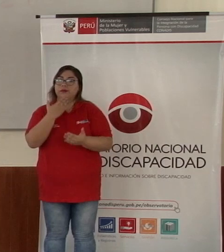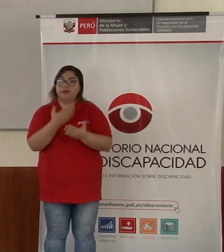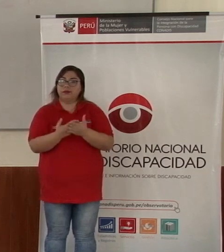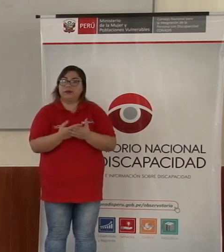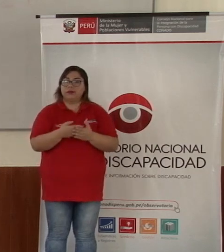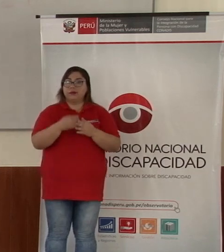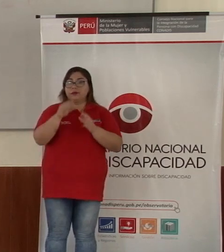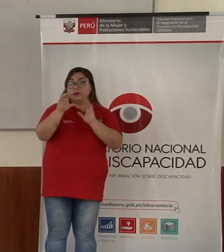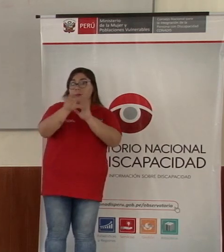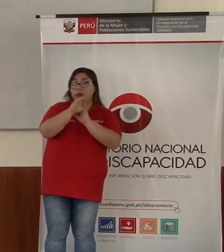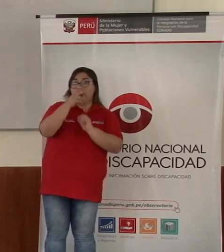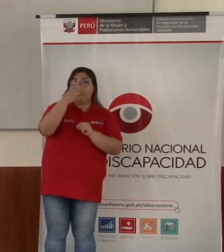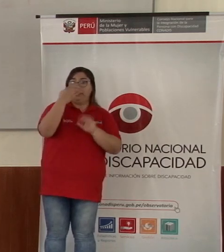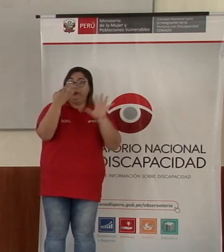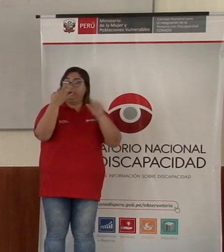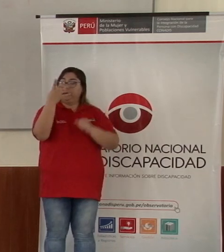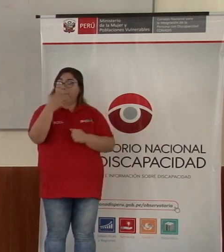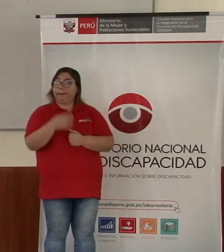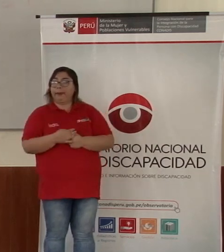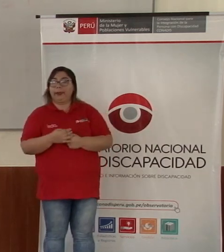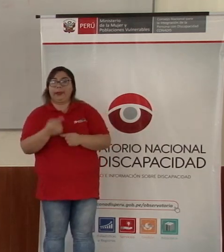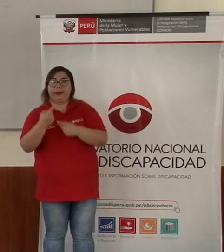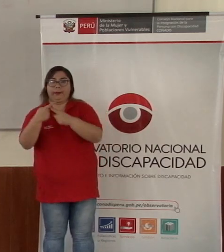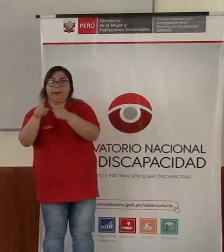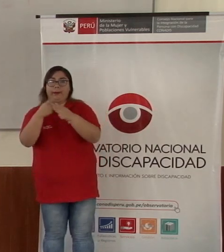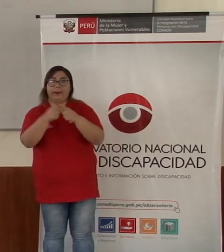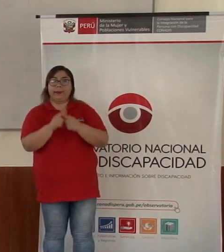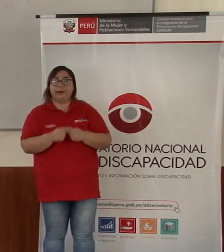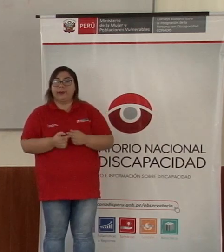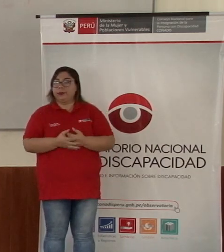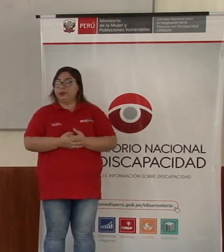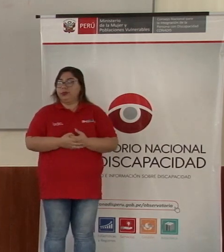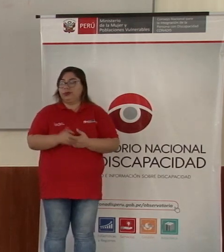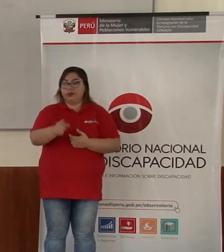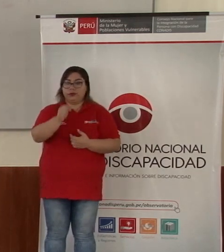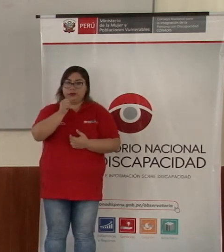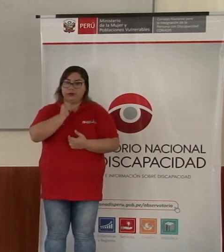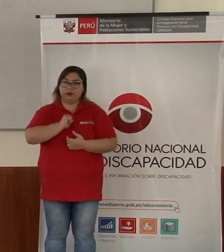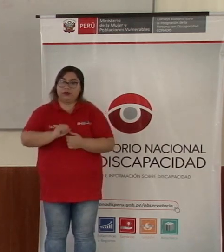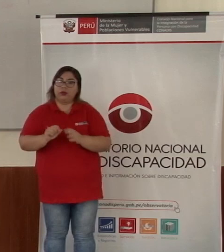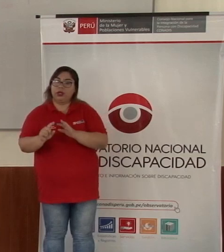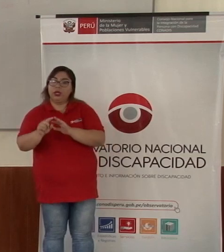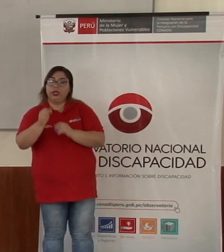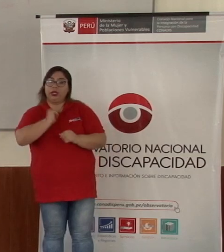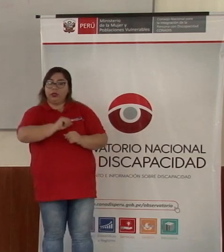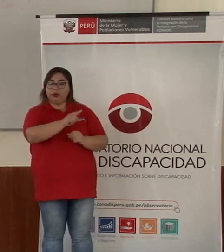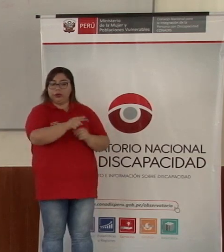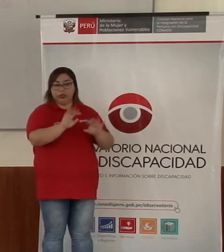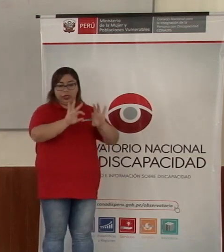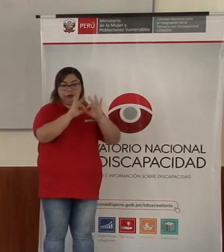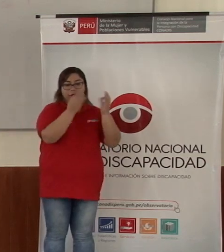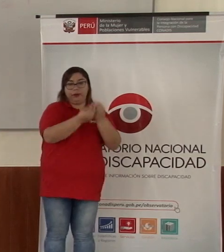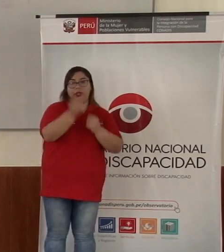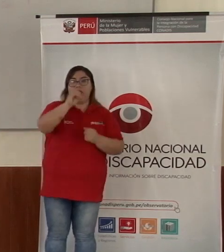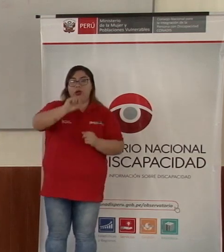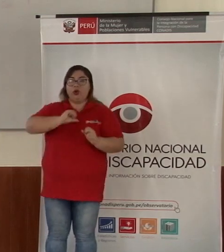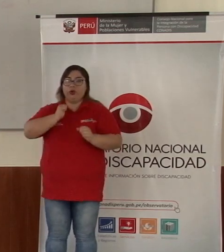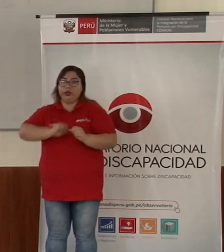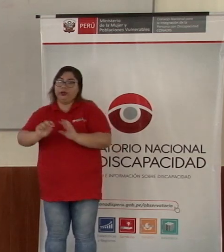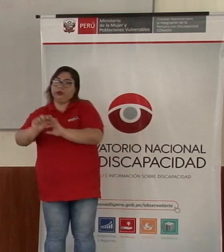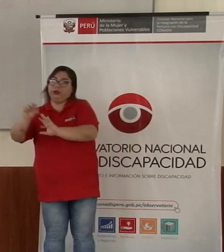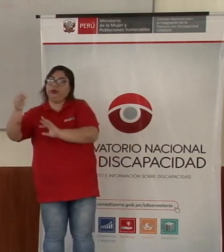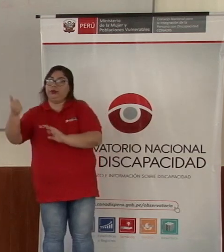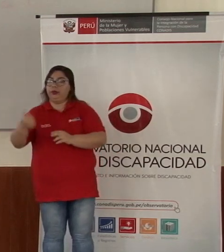Código del 84 ya no hay diferencias entre los hijos legítimos e ilegítimos. Antes sí había diferencia.